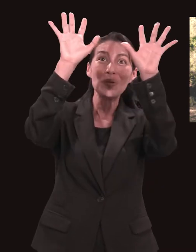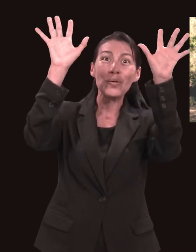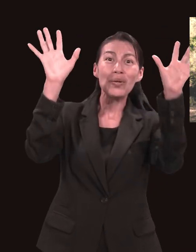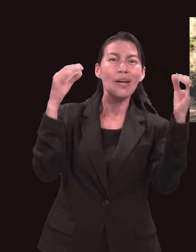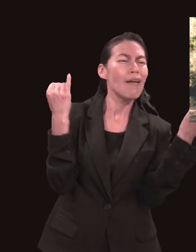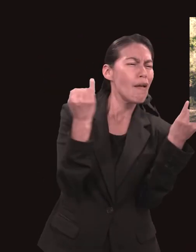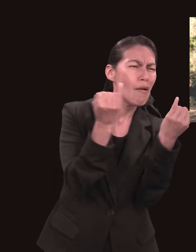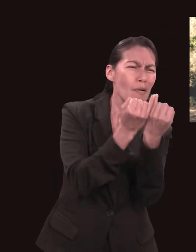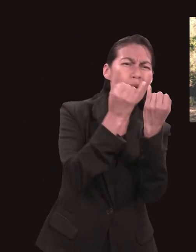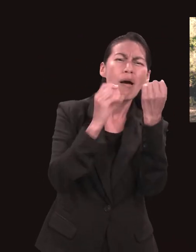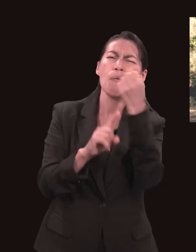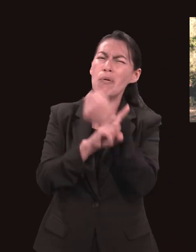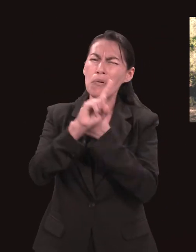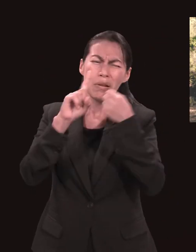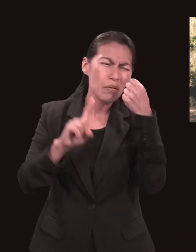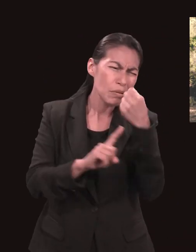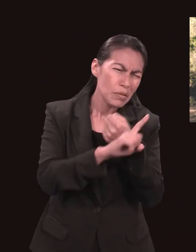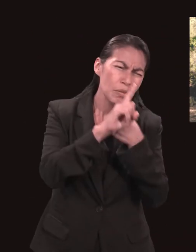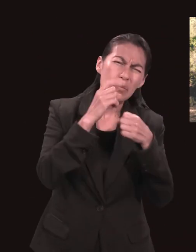saldrá